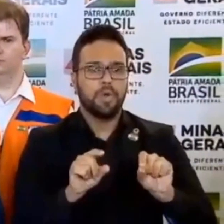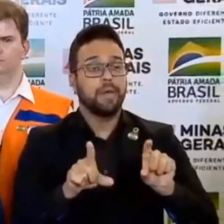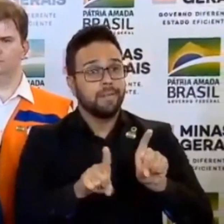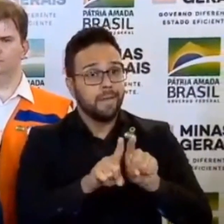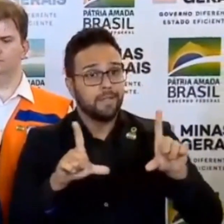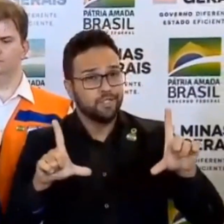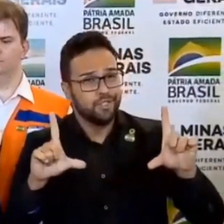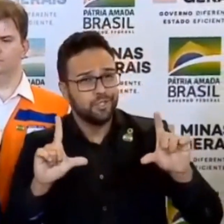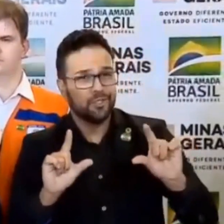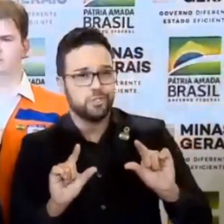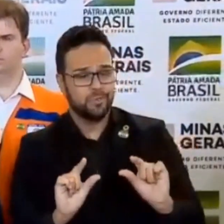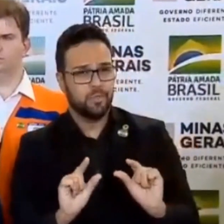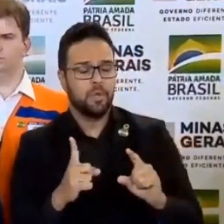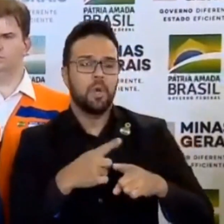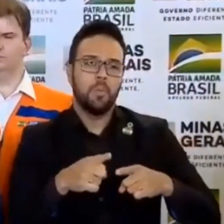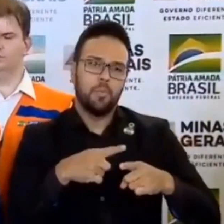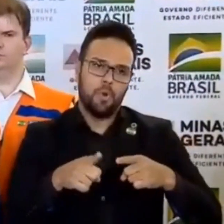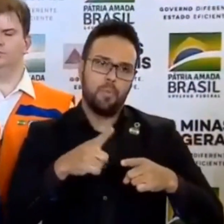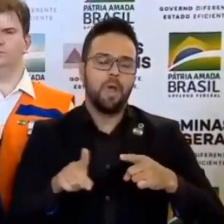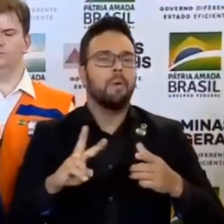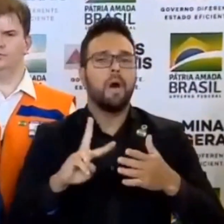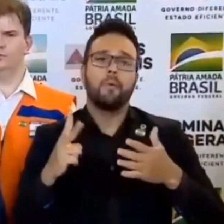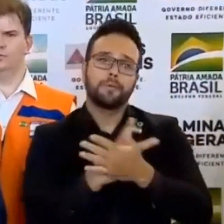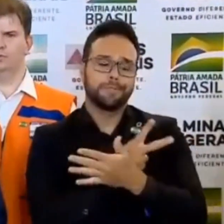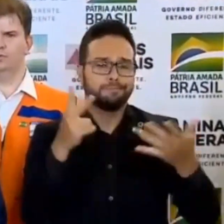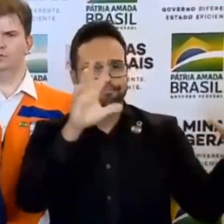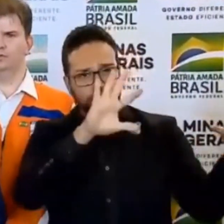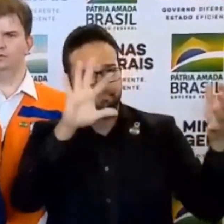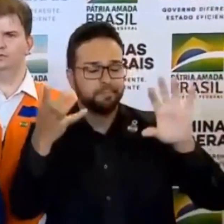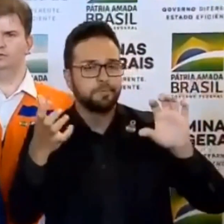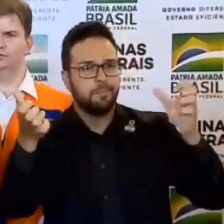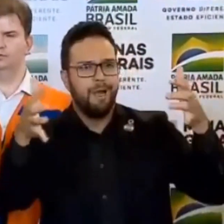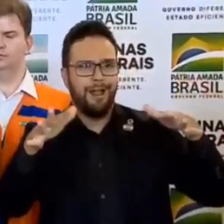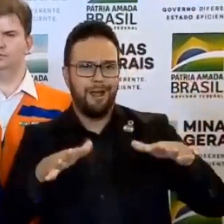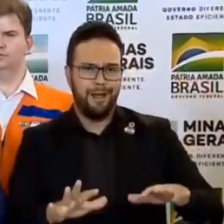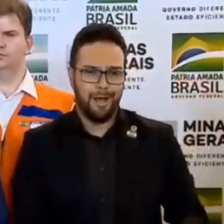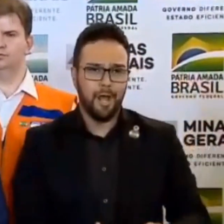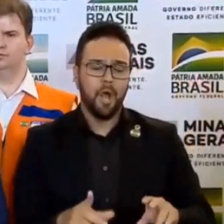problemas ocorridos com essa catástrofe que aconteceu nos últimos dias.